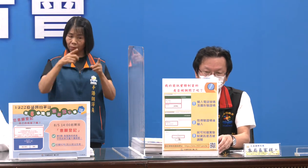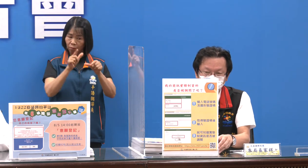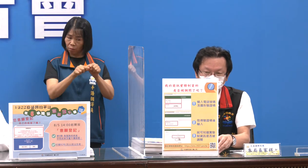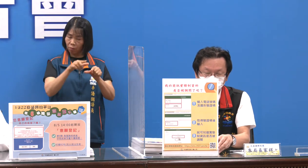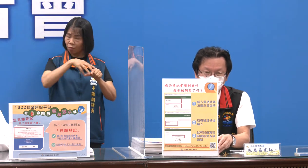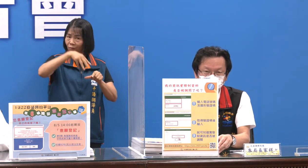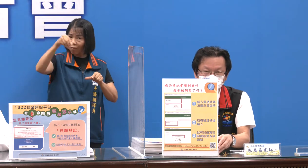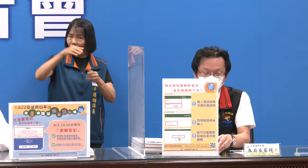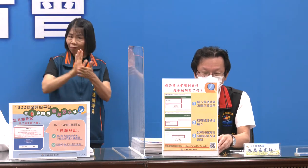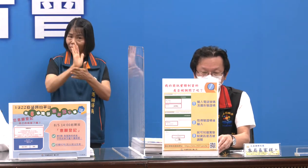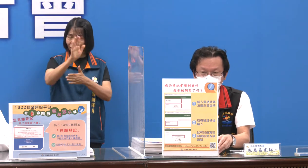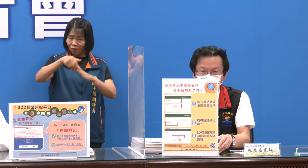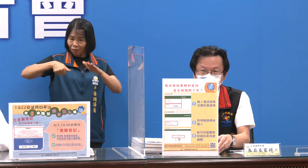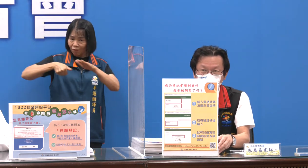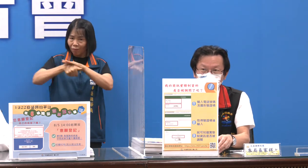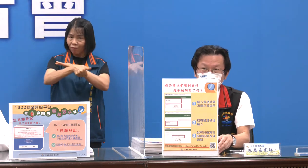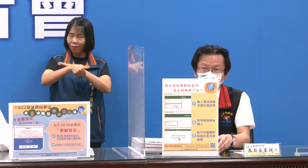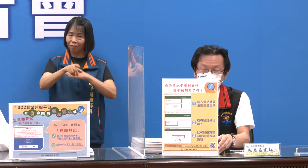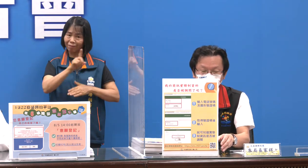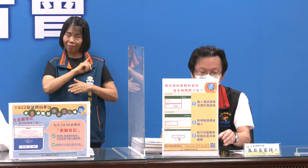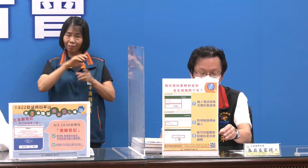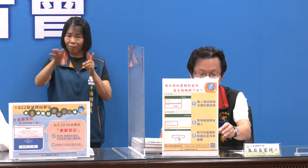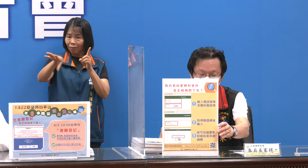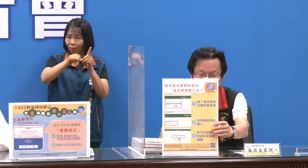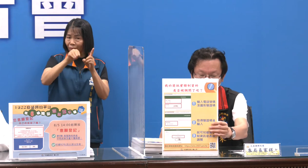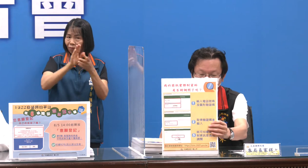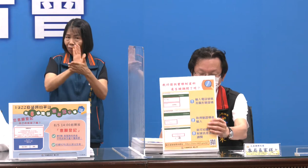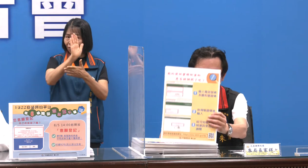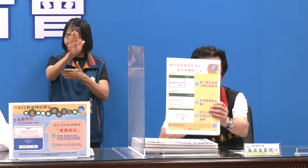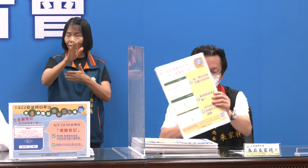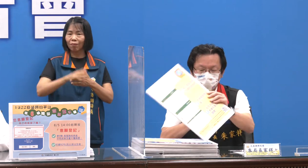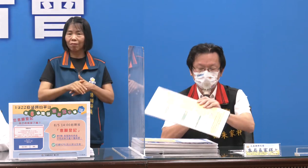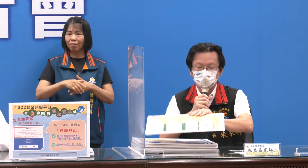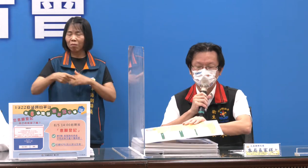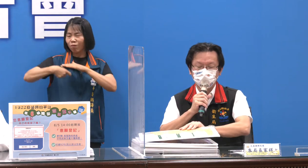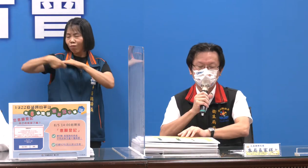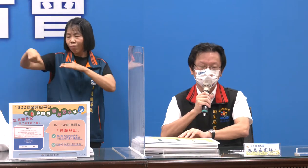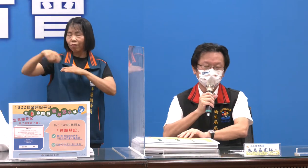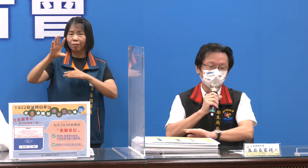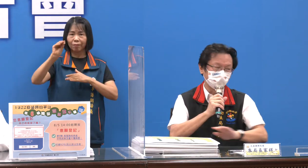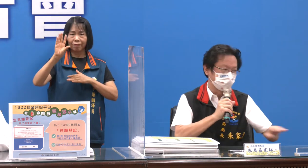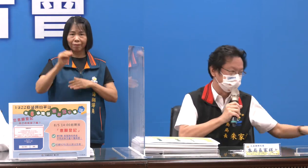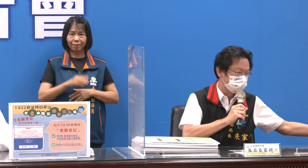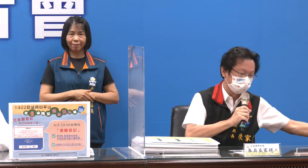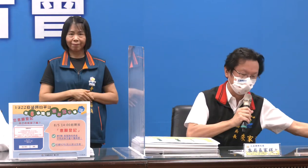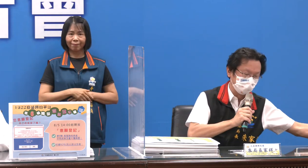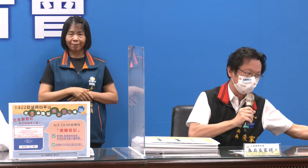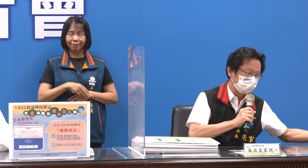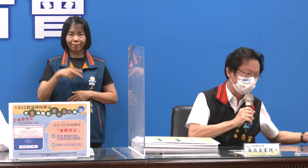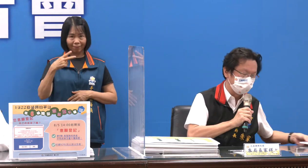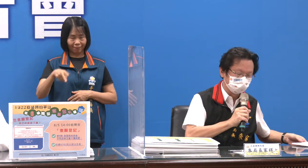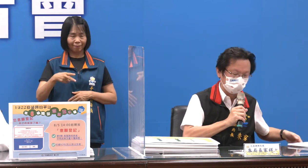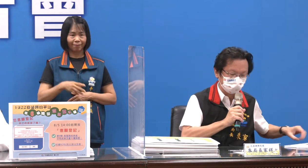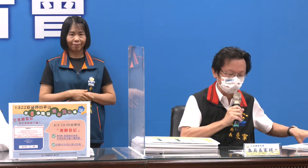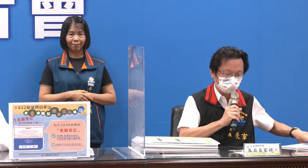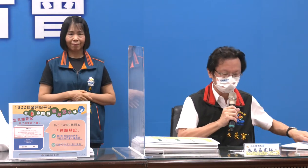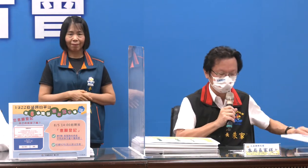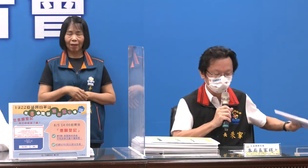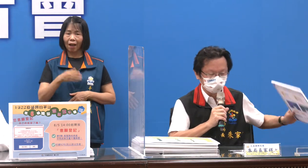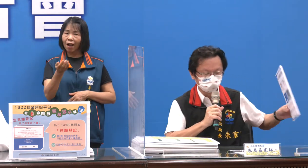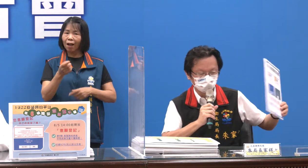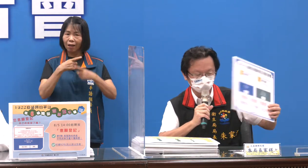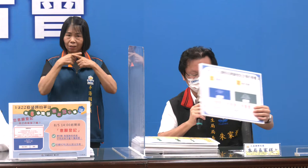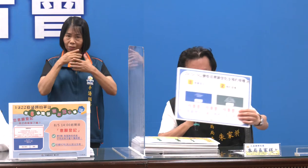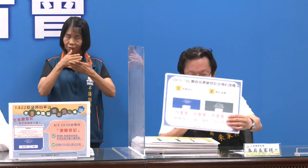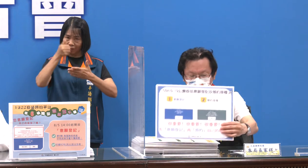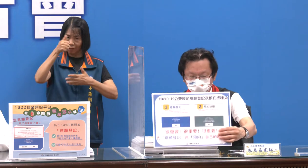code 进到这里面了解你的十连制的过程有没有被调阅。那最后呢，其实刚才秘书长有讲一个